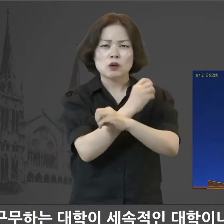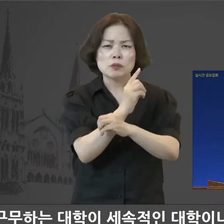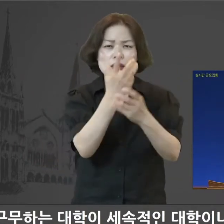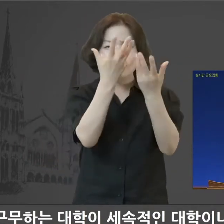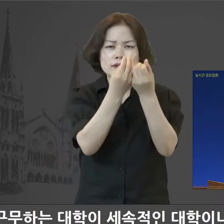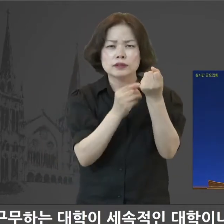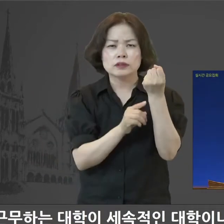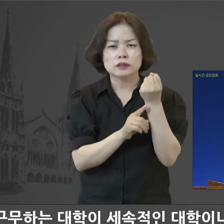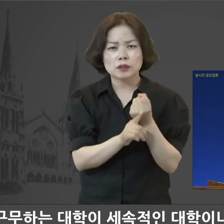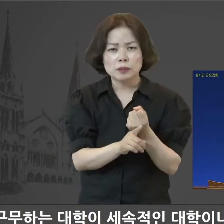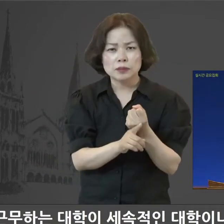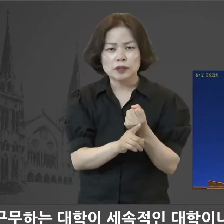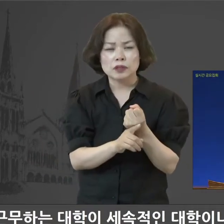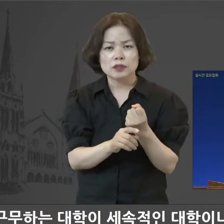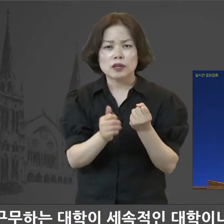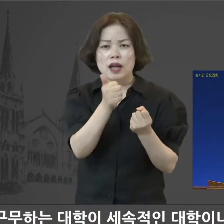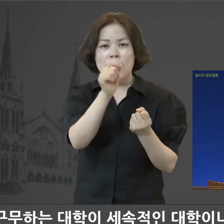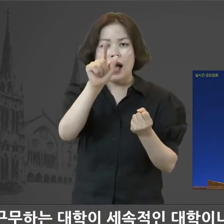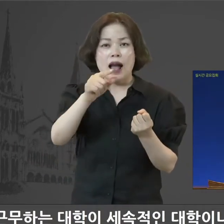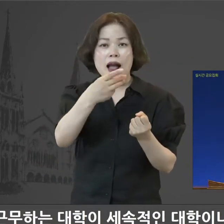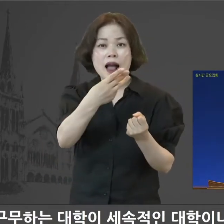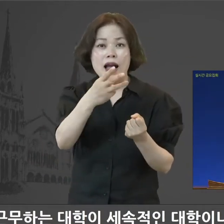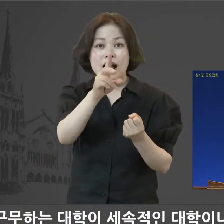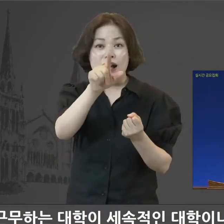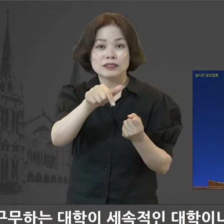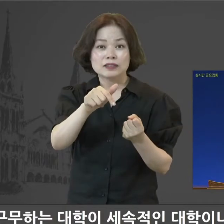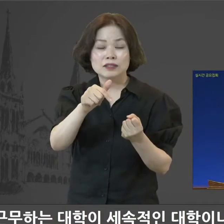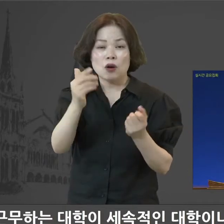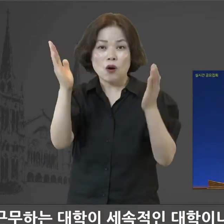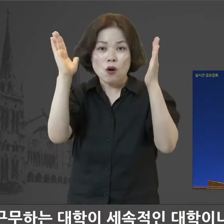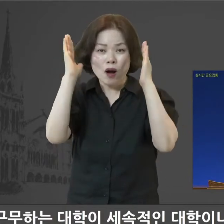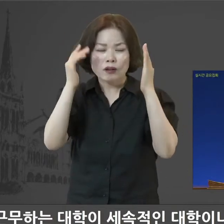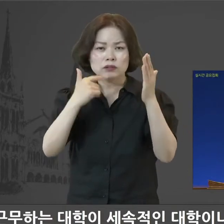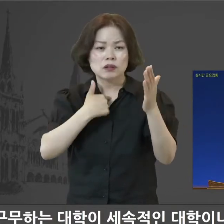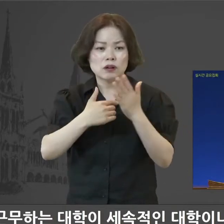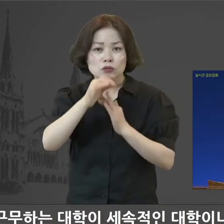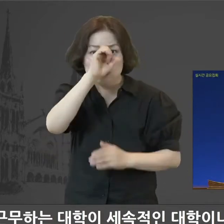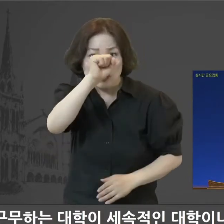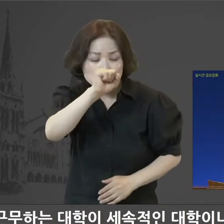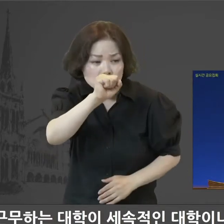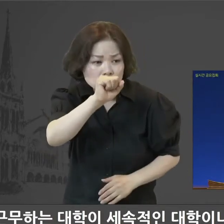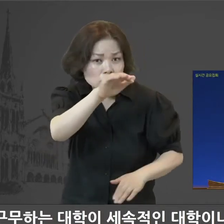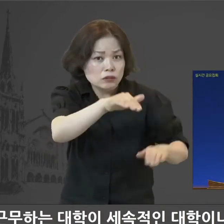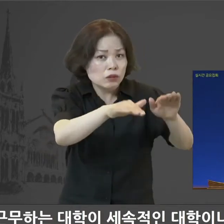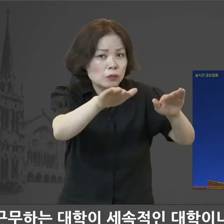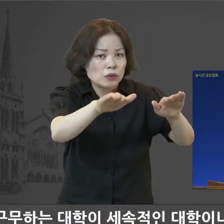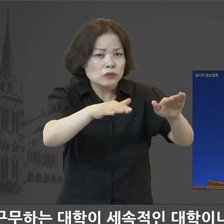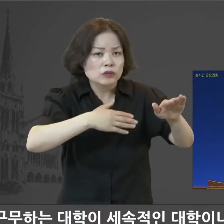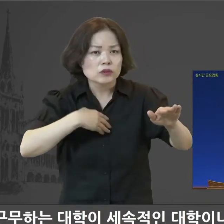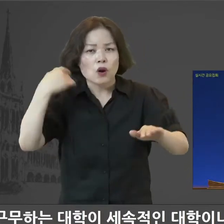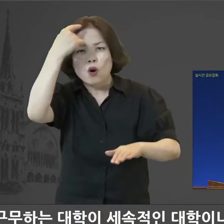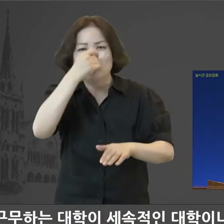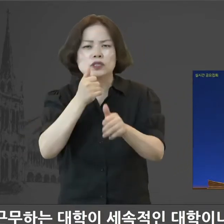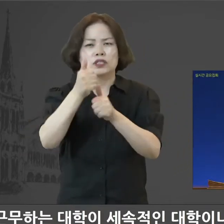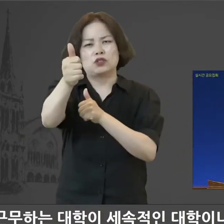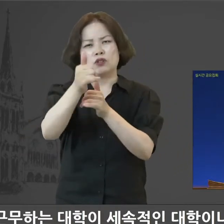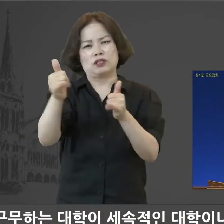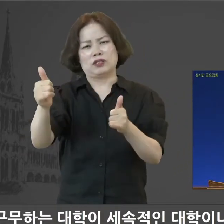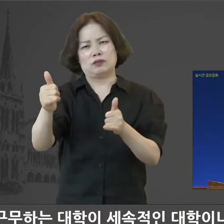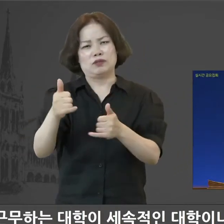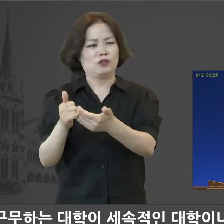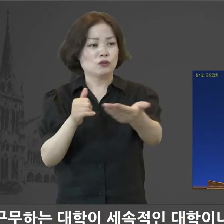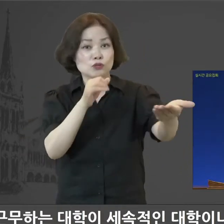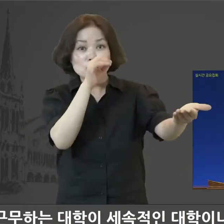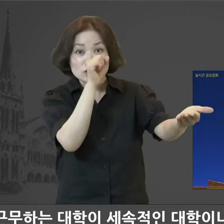예를 들면 학력이 좋은 사람을 선호하는 건 차별이 아니죠. 그리고 저처럼 외모가 뛰어난 사람을 여러분이